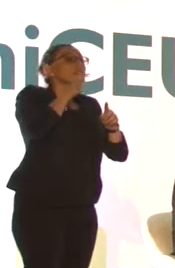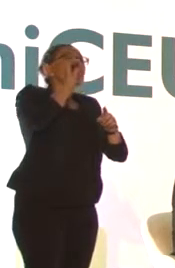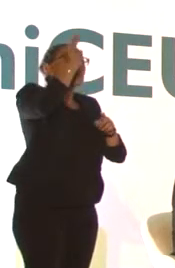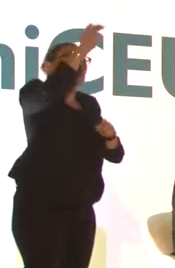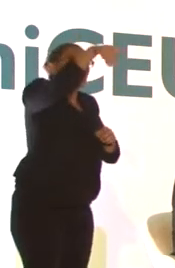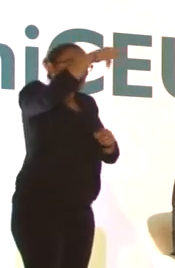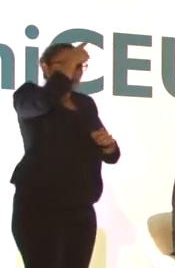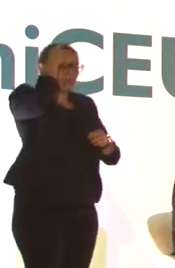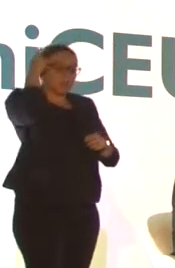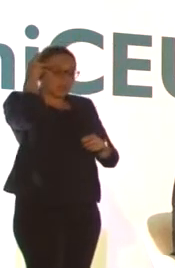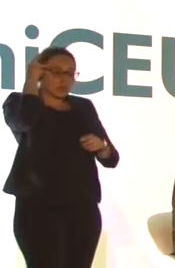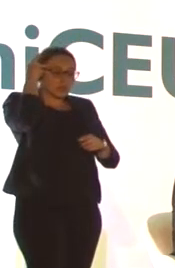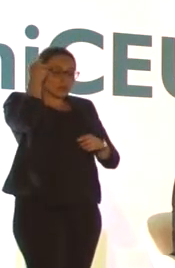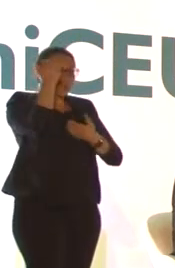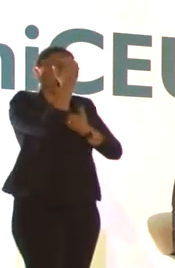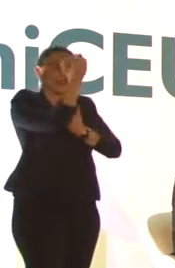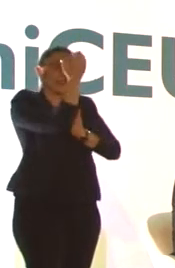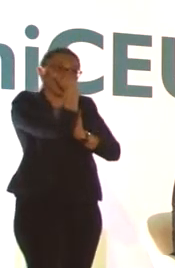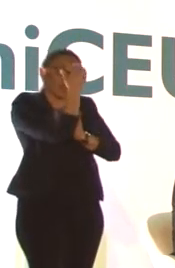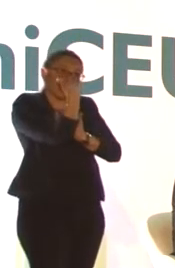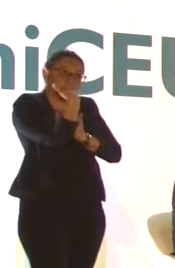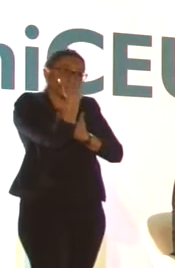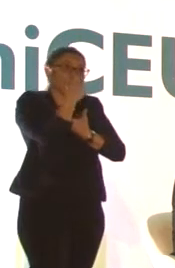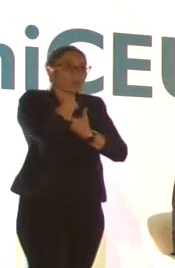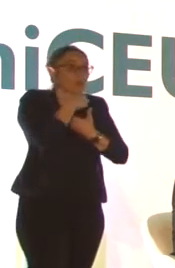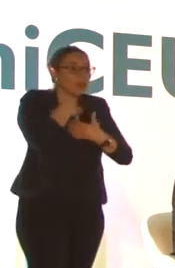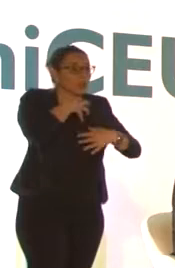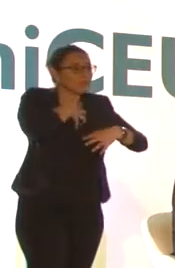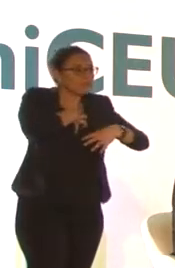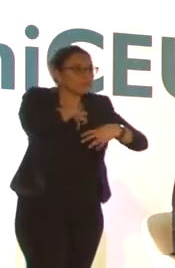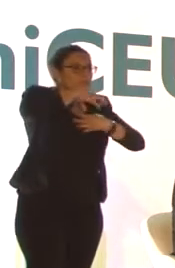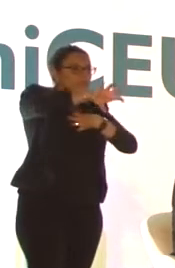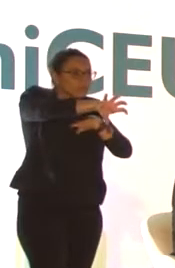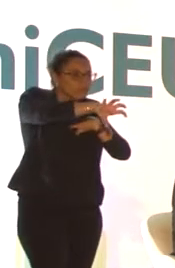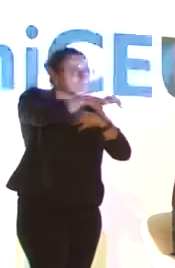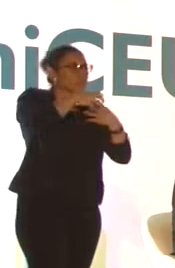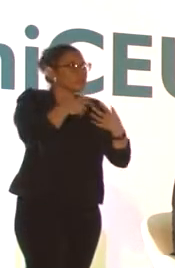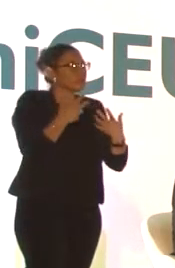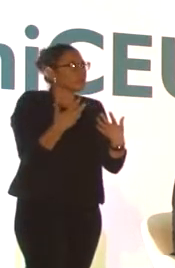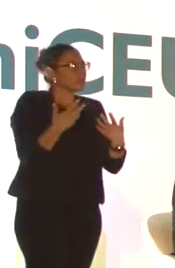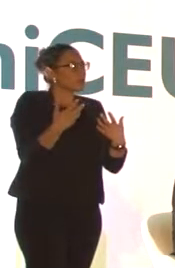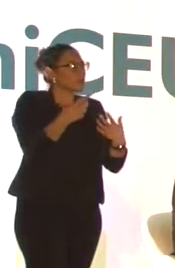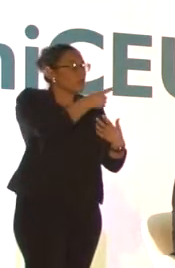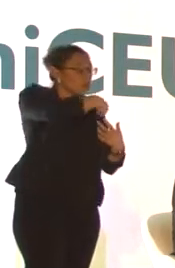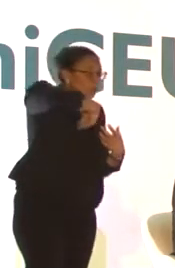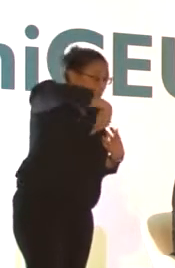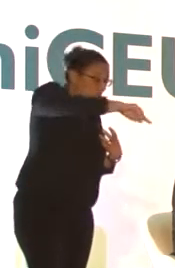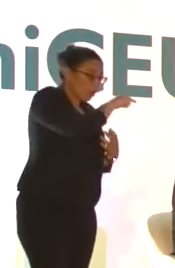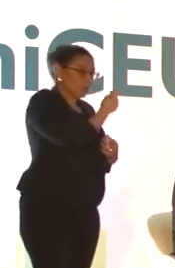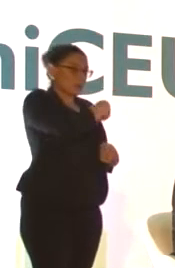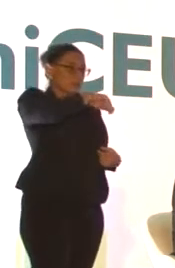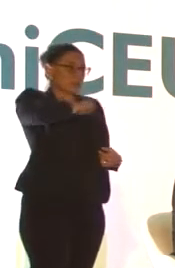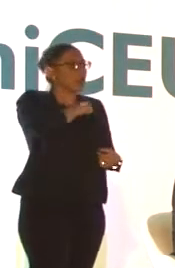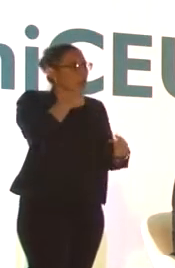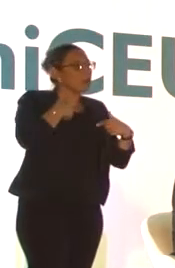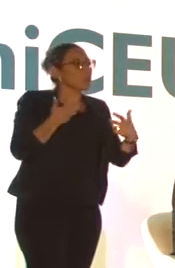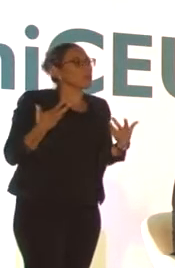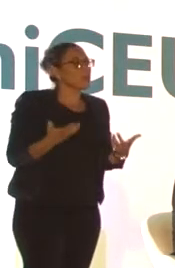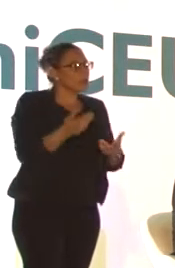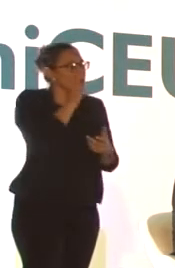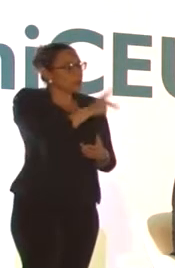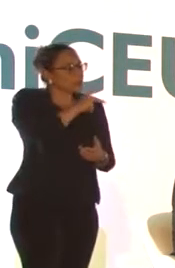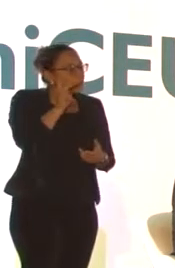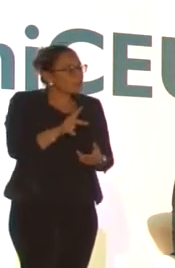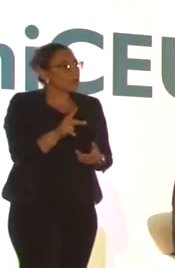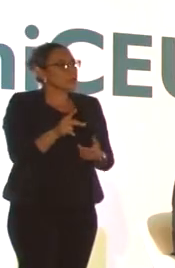formando? Que tipo de ser humano nós estamos formando? Se nós fizemos essa opção de vida, eu quero ser professor,